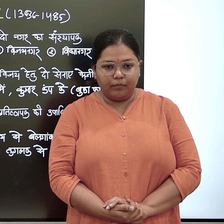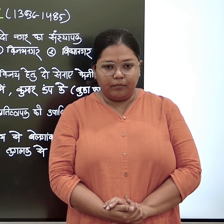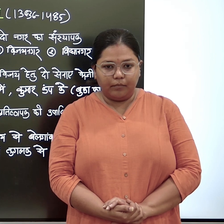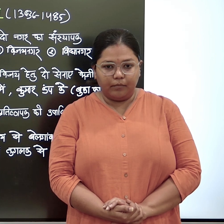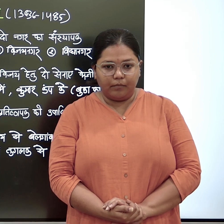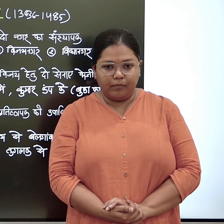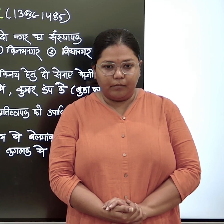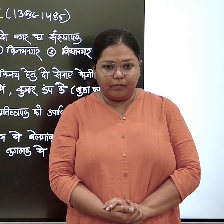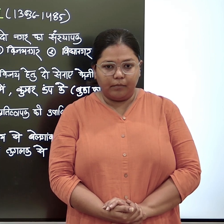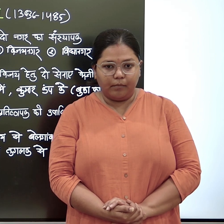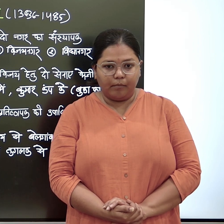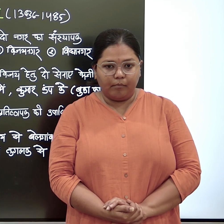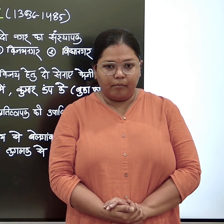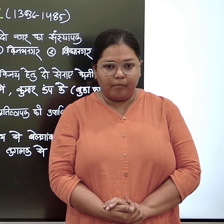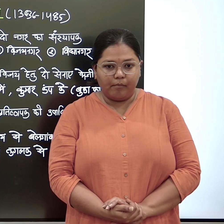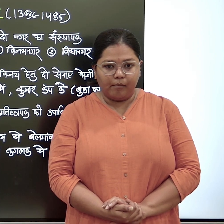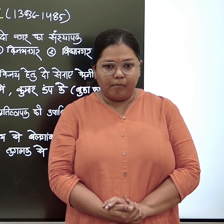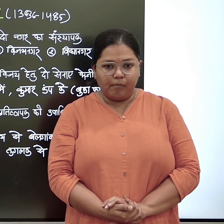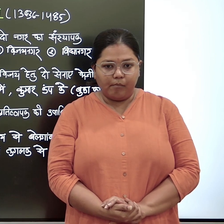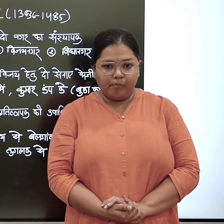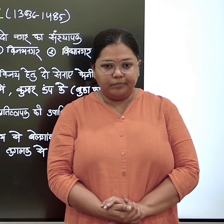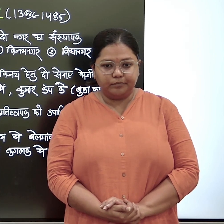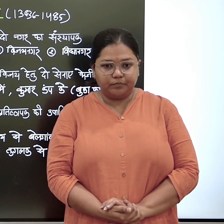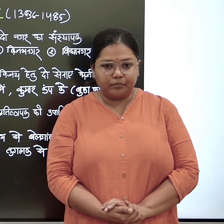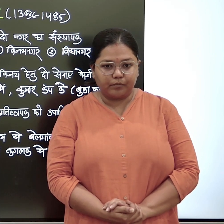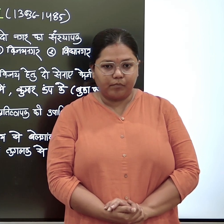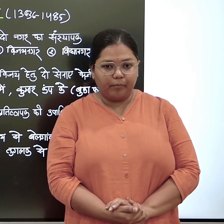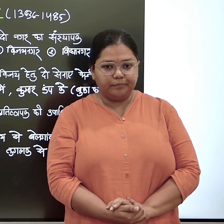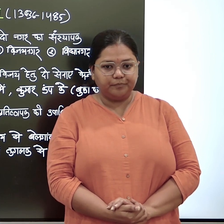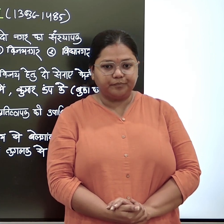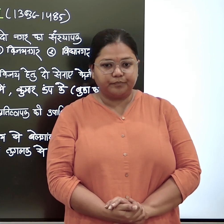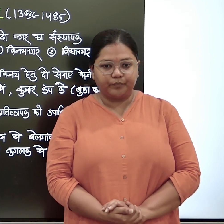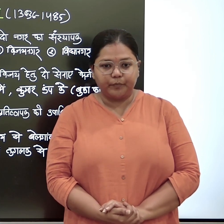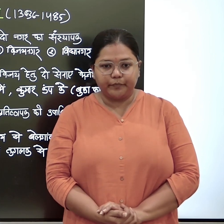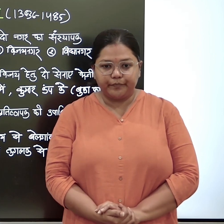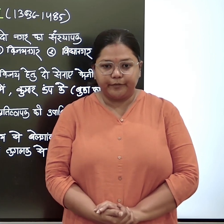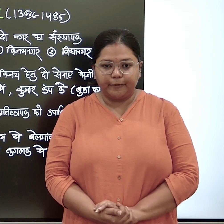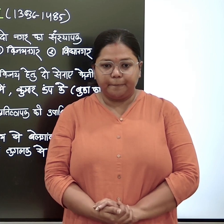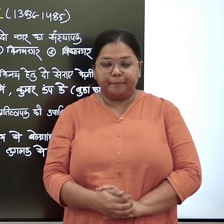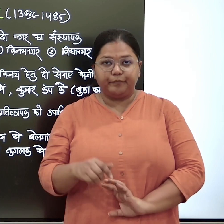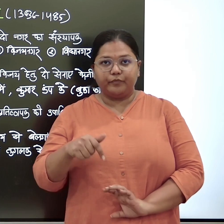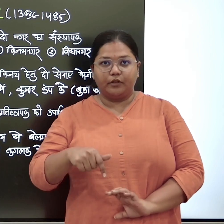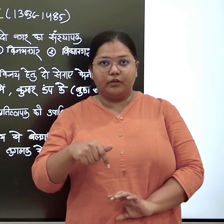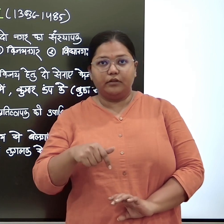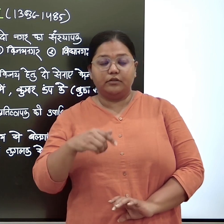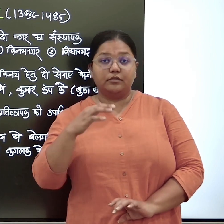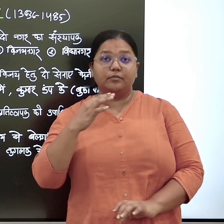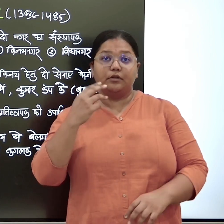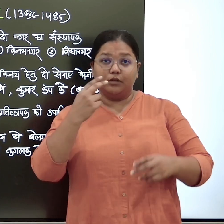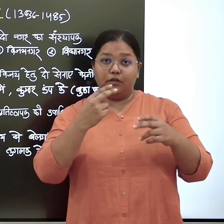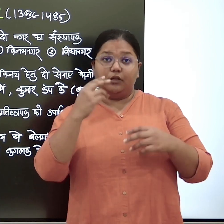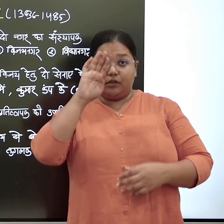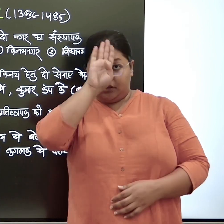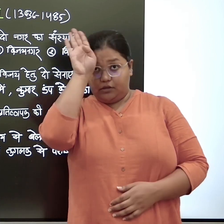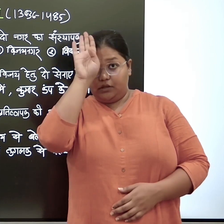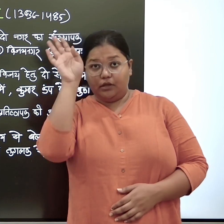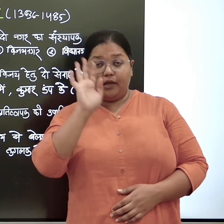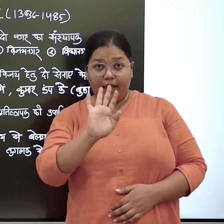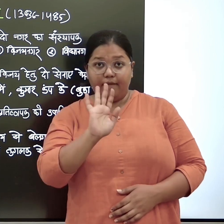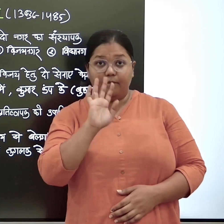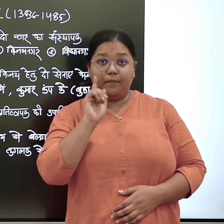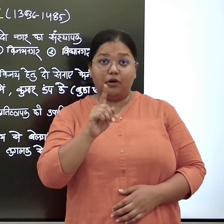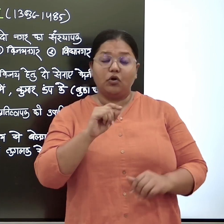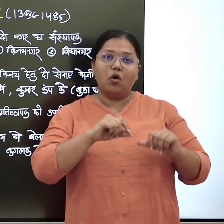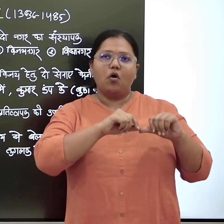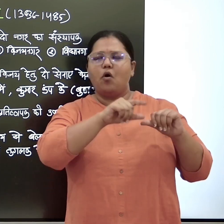हैं लेकिन जिन राजाओं के बारे में हमको पढ़ना है बस उतना ही पढ़ेंगे, एक्स्ट्रा नहीं पढ़ेंगे। ठीक है, तो जिन राजाओं के द्वारा